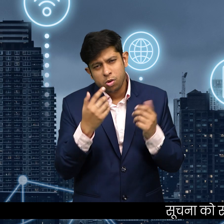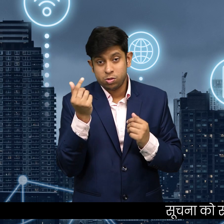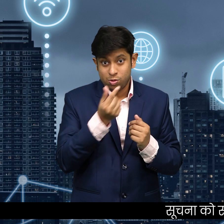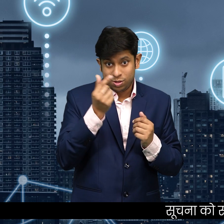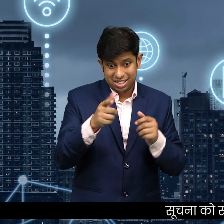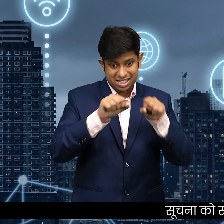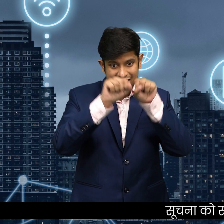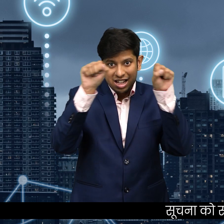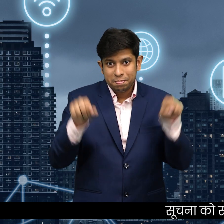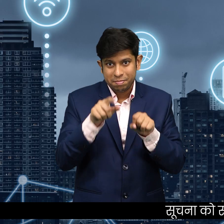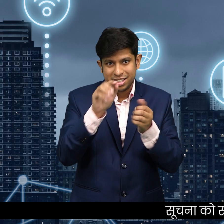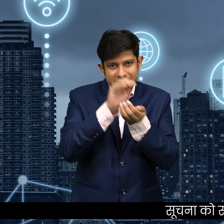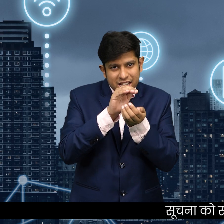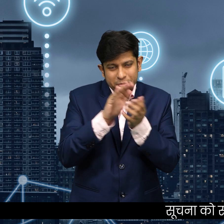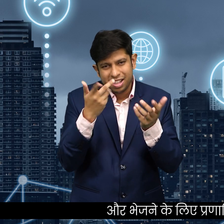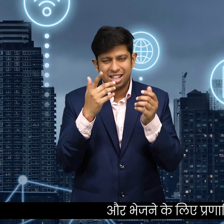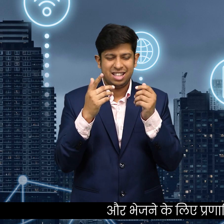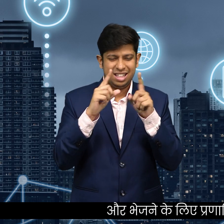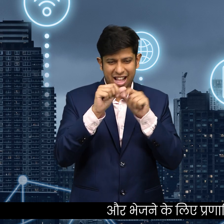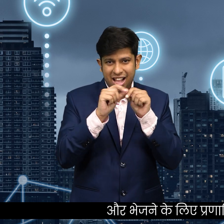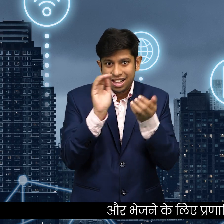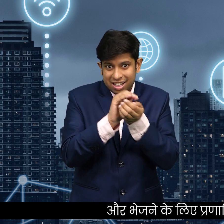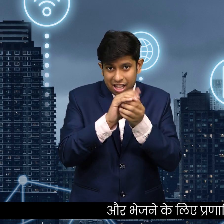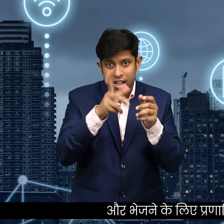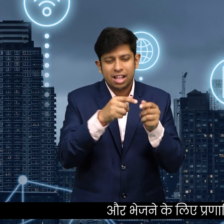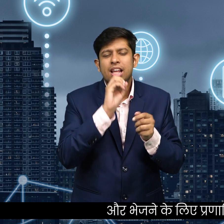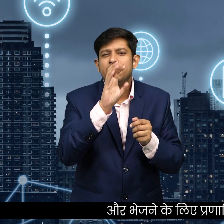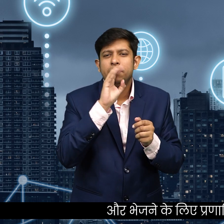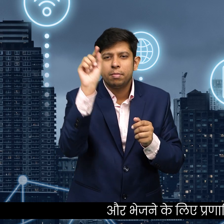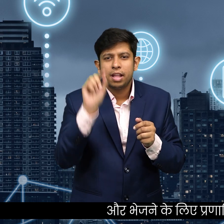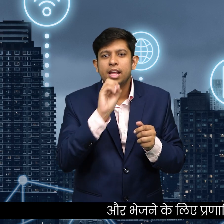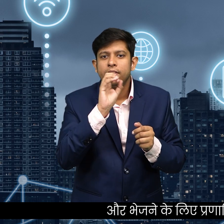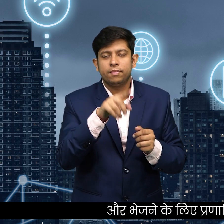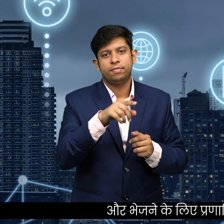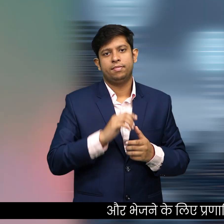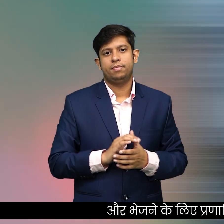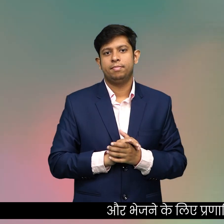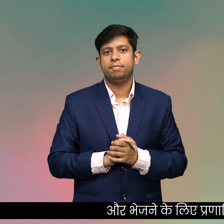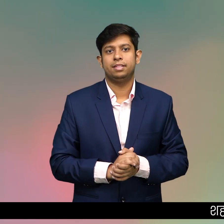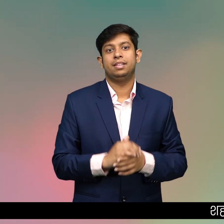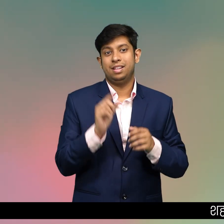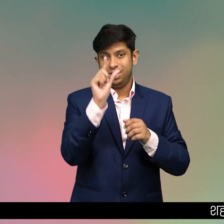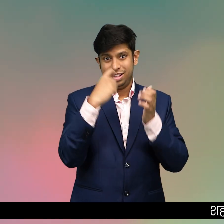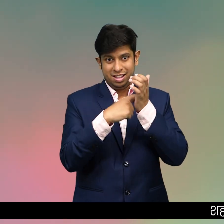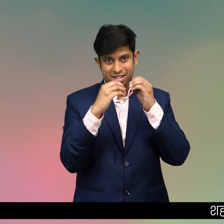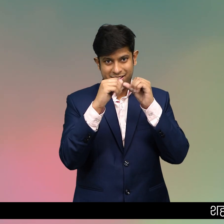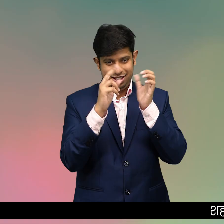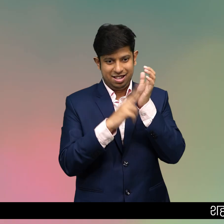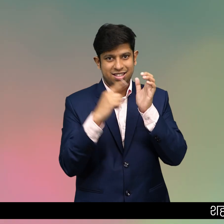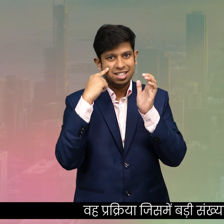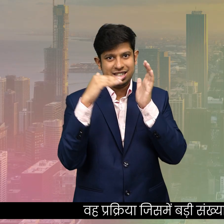को संग्रहित, पुनः प्राप्त और भेजने के लिए प्रणालियों का अध्ययन या उपयोग।